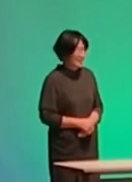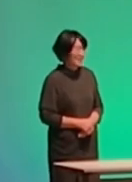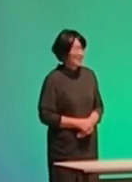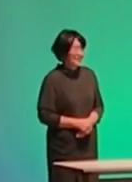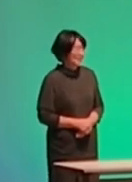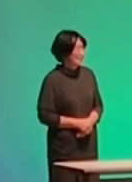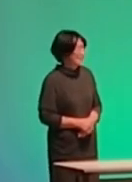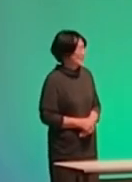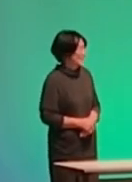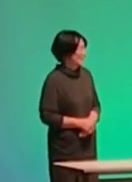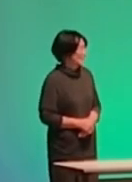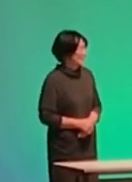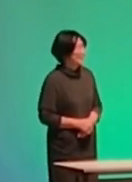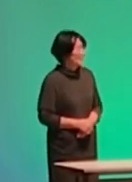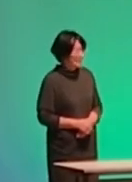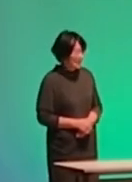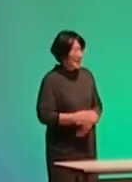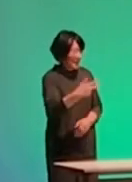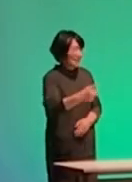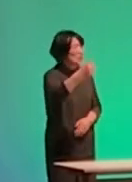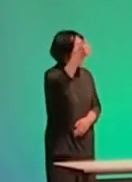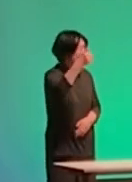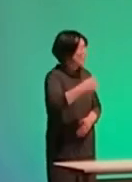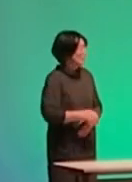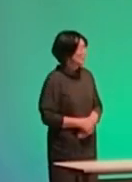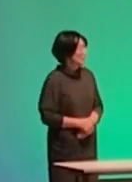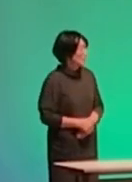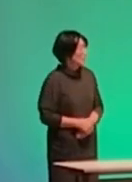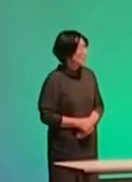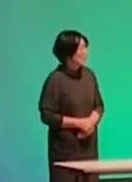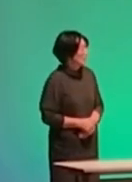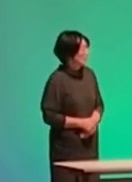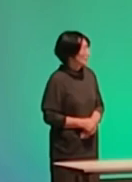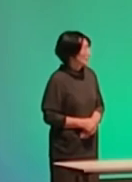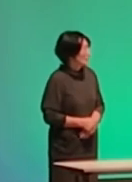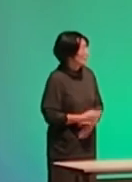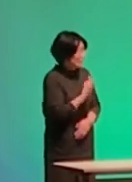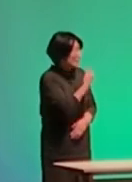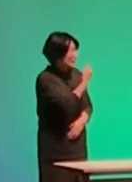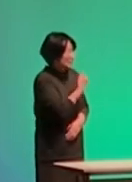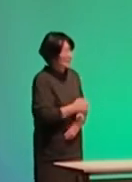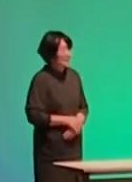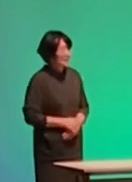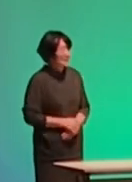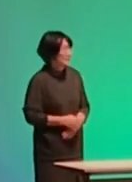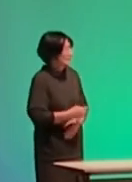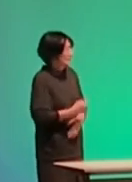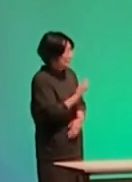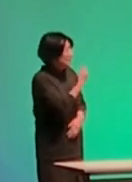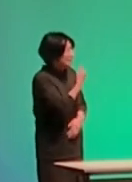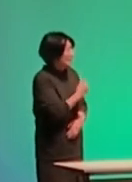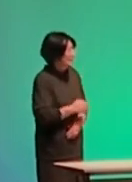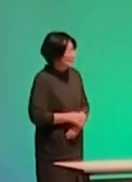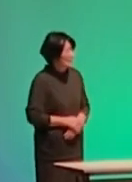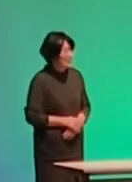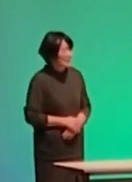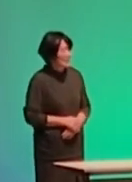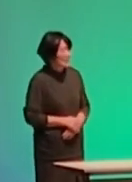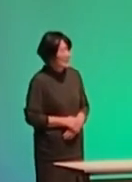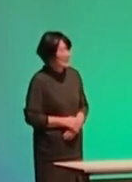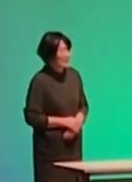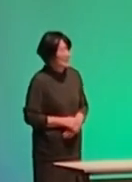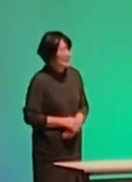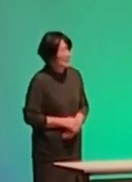じゃあ、はい、久本市長からお願いいたします。マイクは、こちらからマイクが行きますので、はい、お願いいたします。思いっきり歌ってください。 いやいや、あ